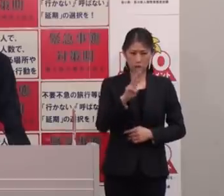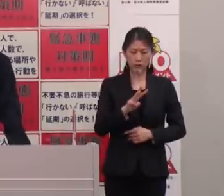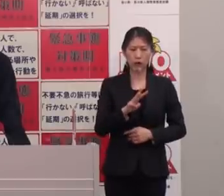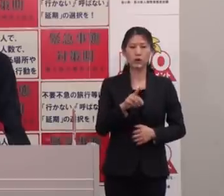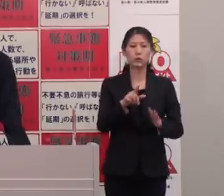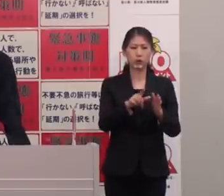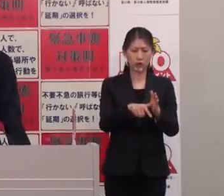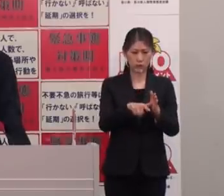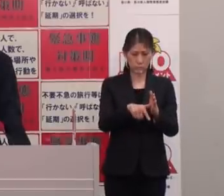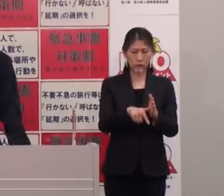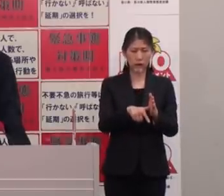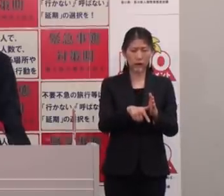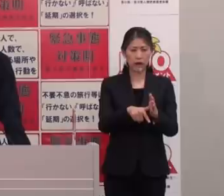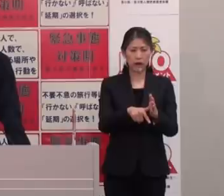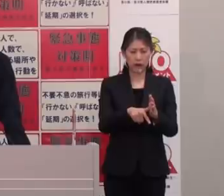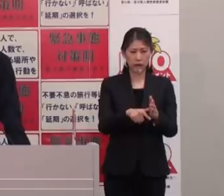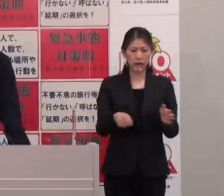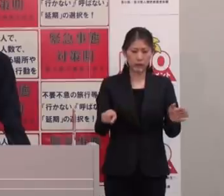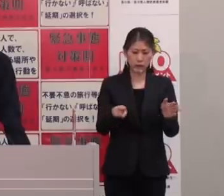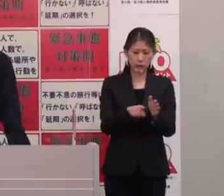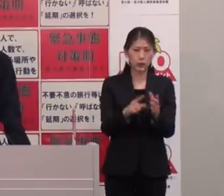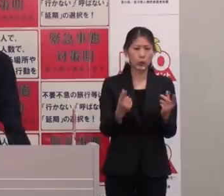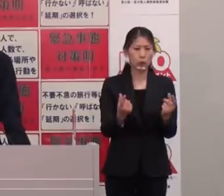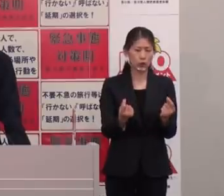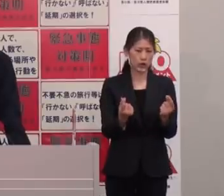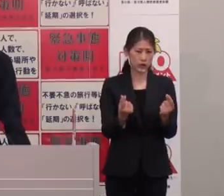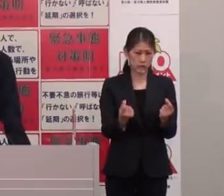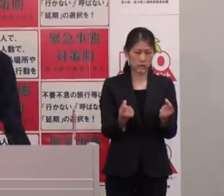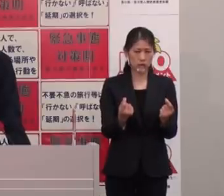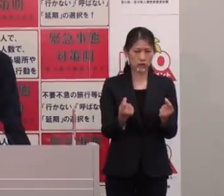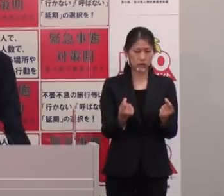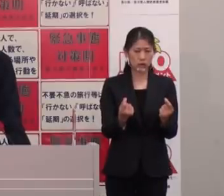し上げているような考え方で臨んでいきたいと思っています。